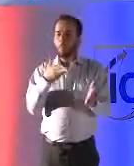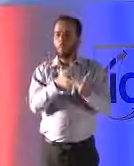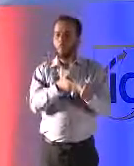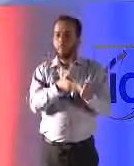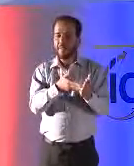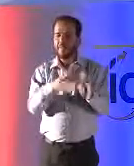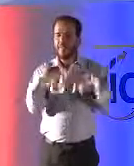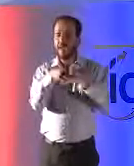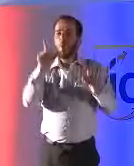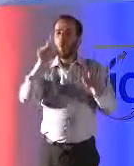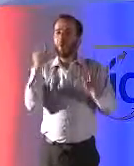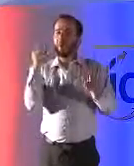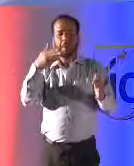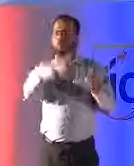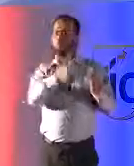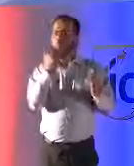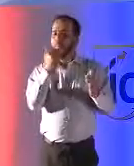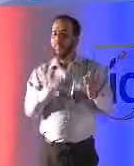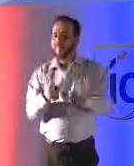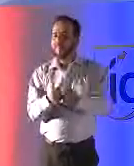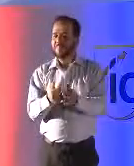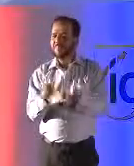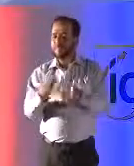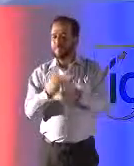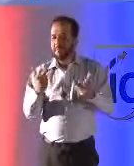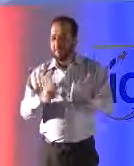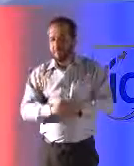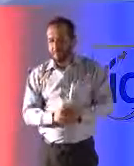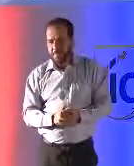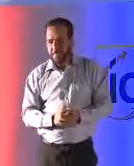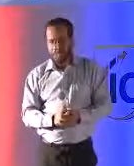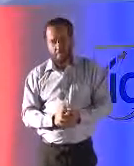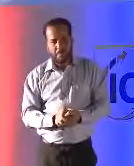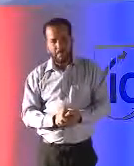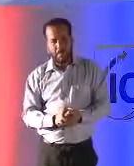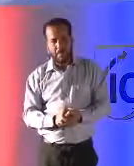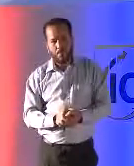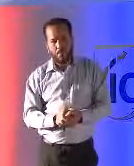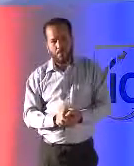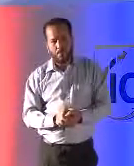متواجدة ولكن اللغة العربية ليست موجودة هناك. Then you see how much work we